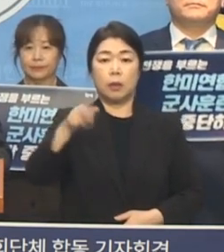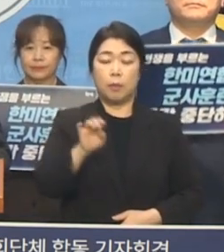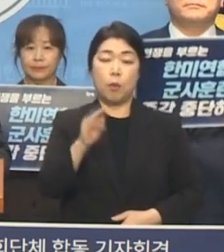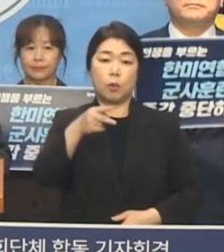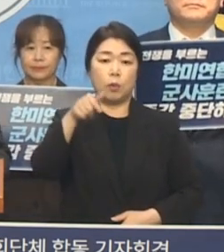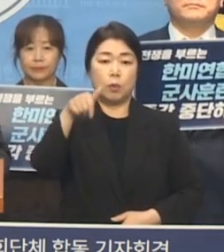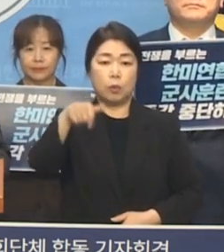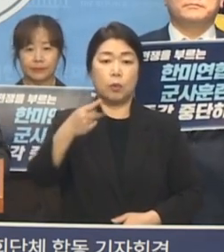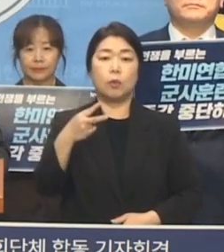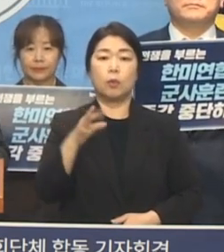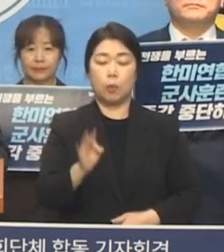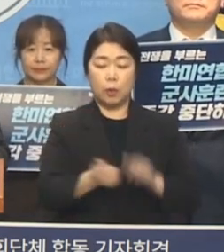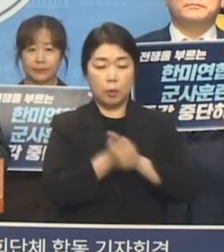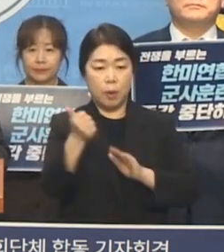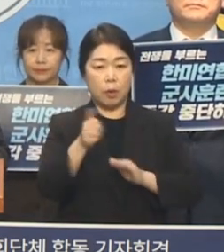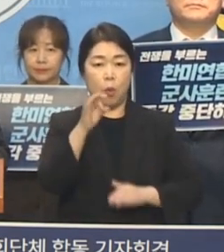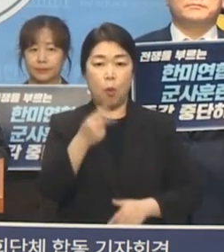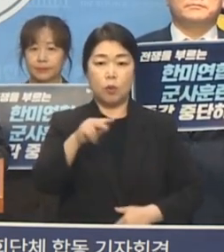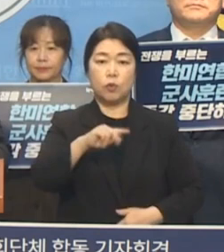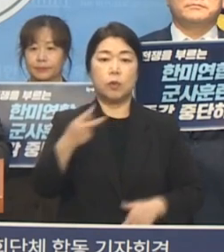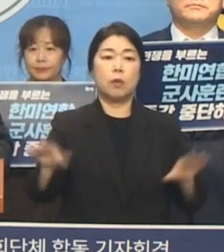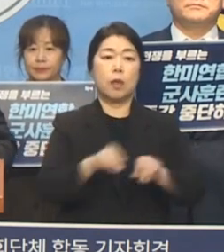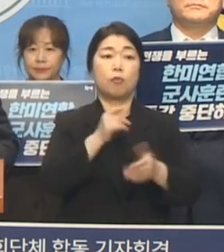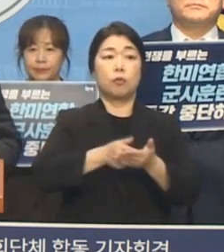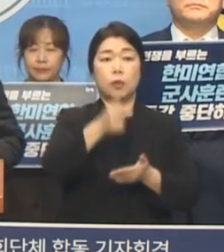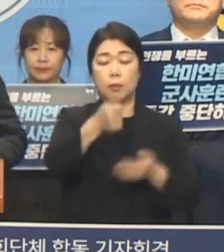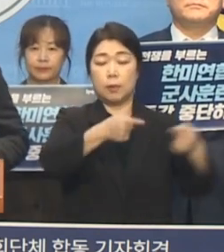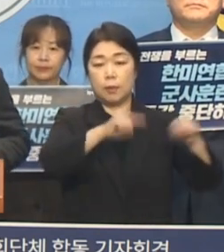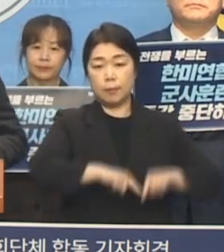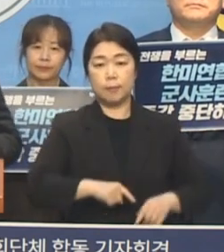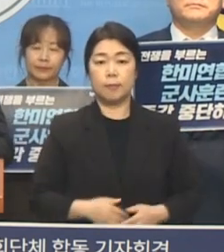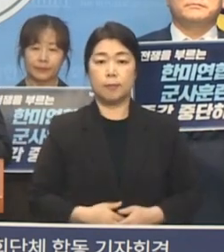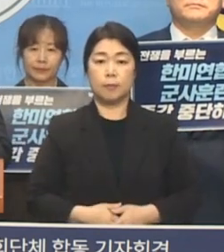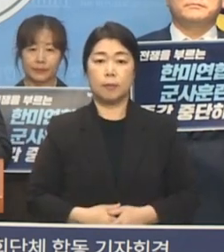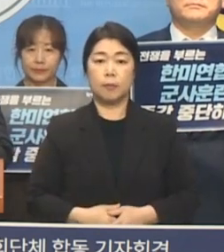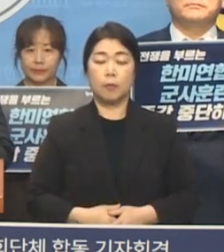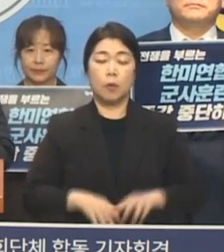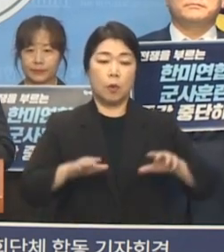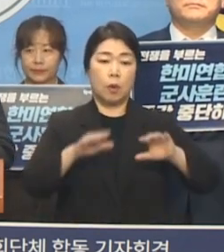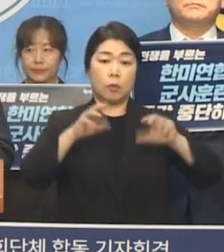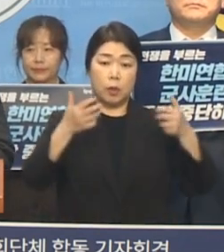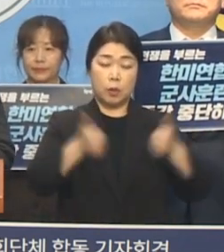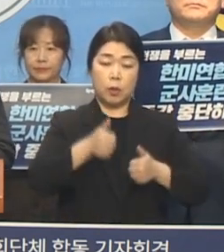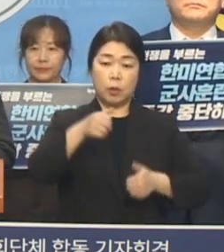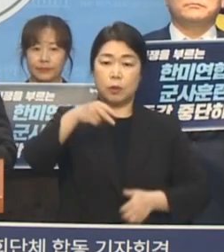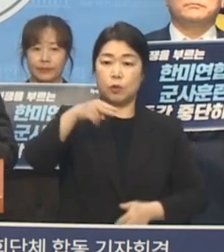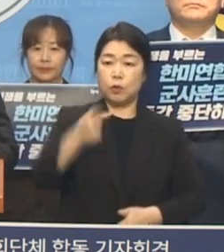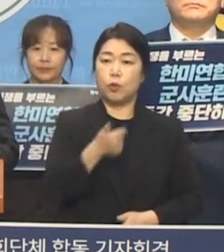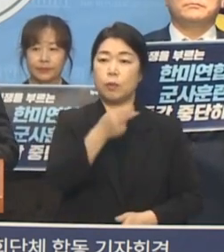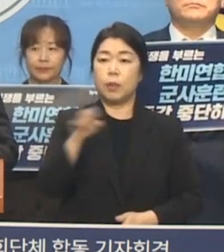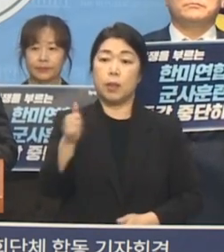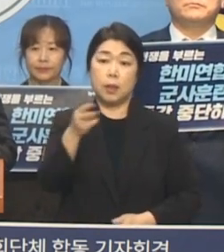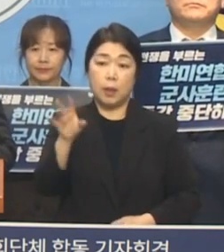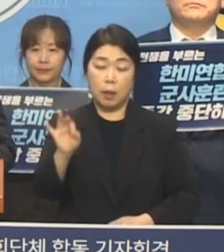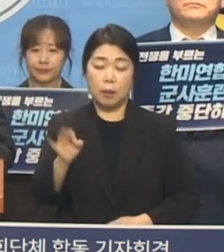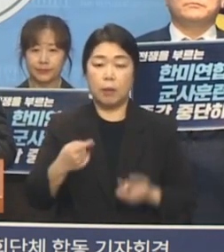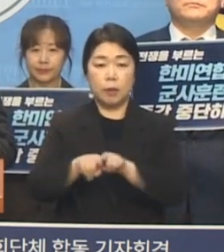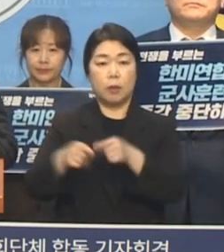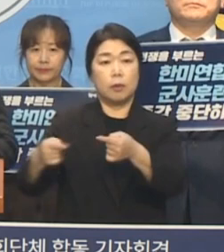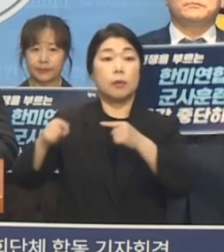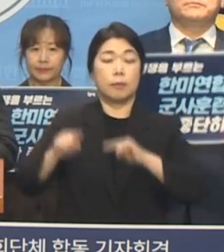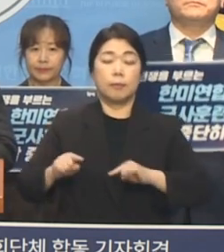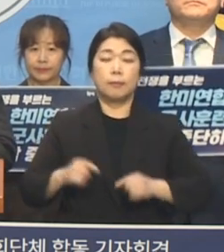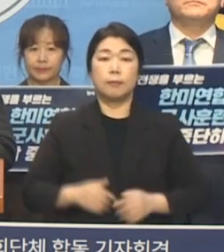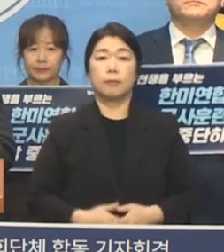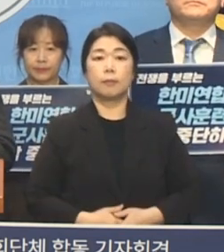사무국장님이신 오준성님 이렇게 오셨습니다. 오늘 국회의원 윤미향 의원님 함께 참여해 주셨습니다.